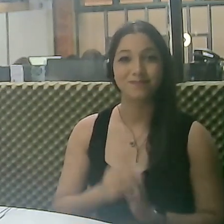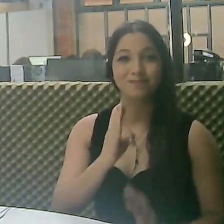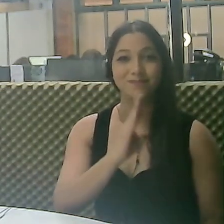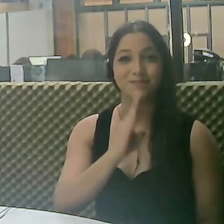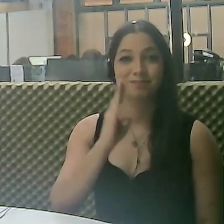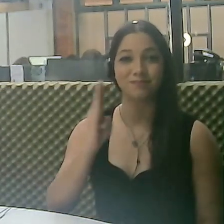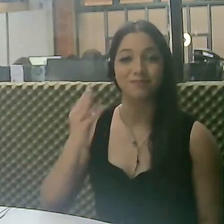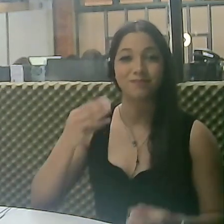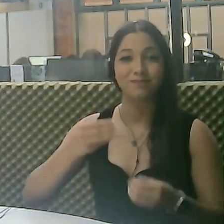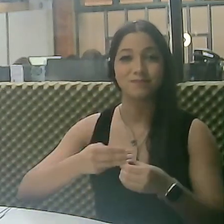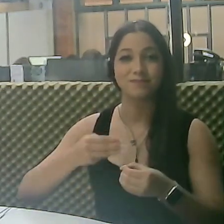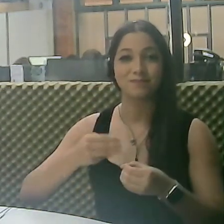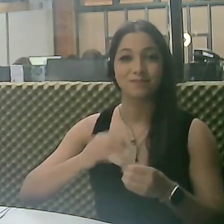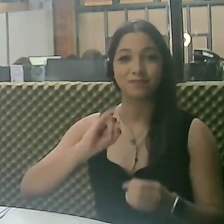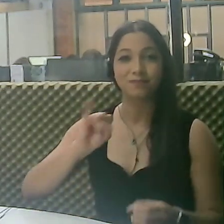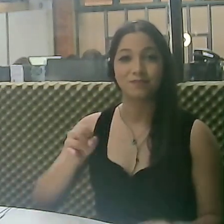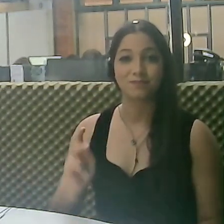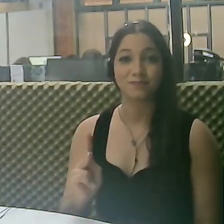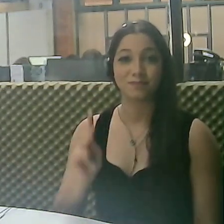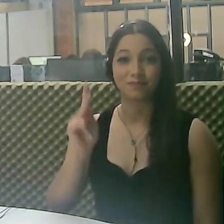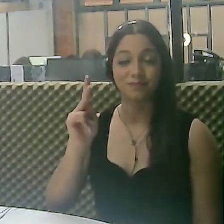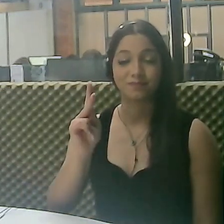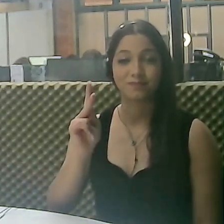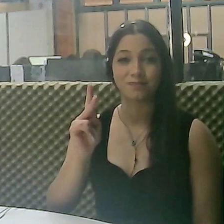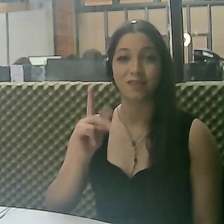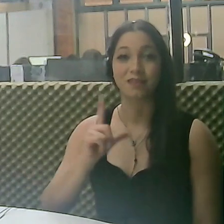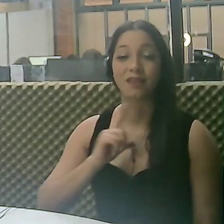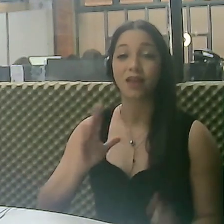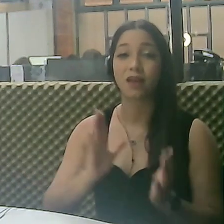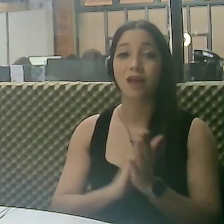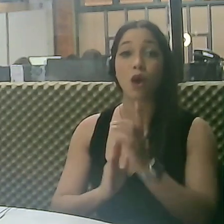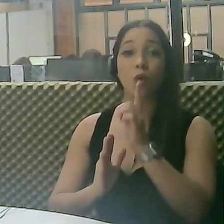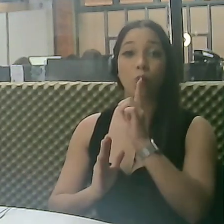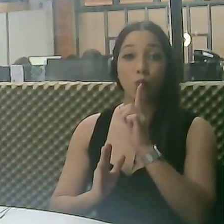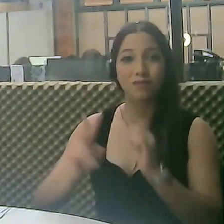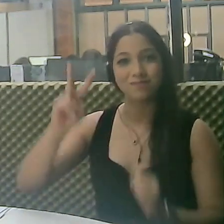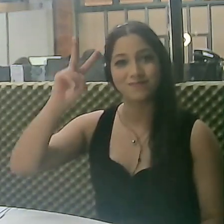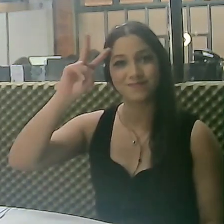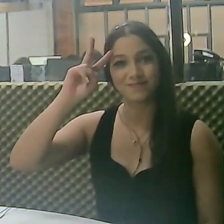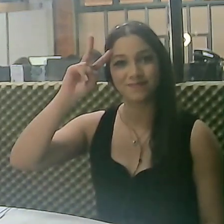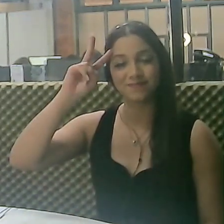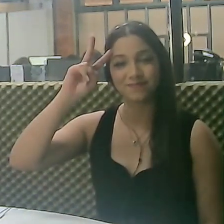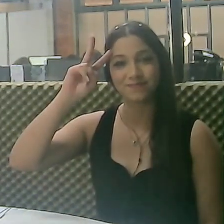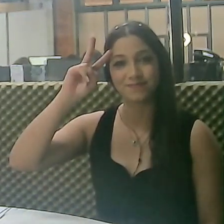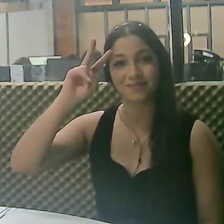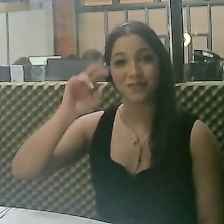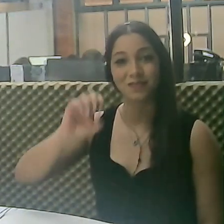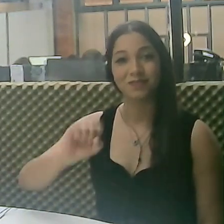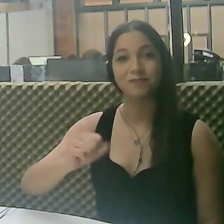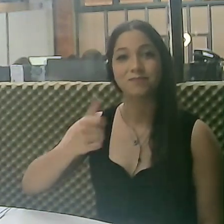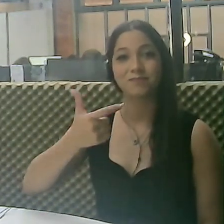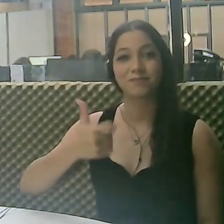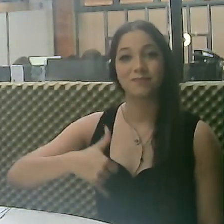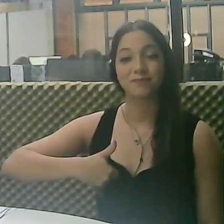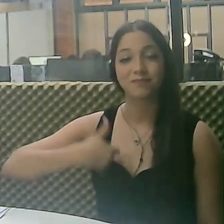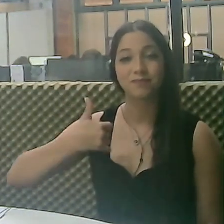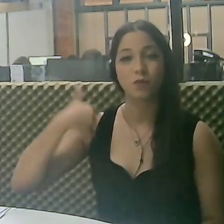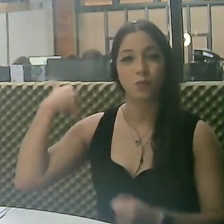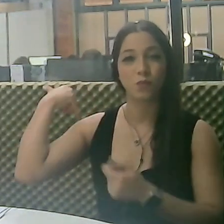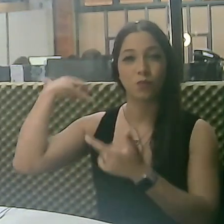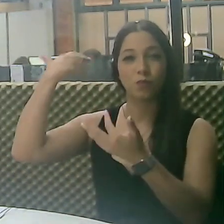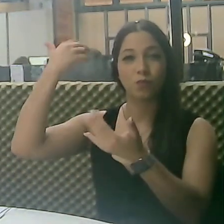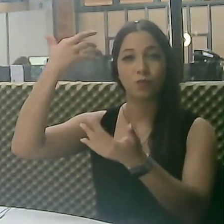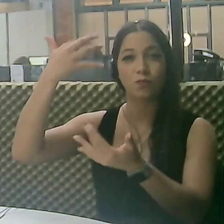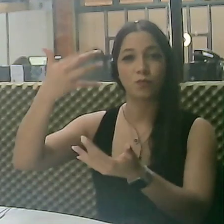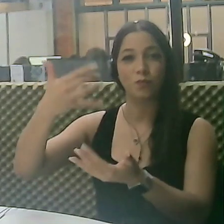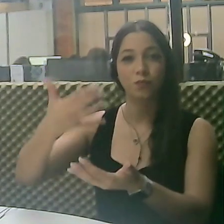Biblioteca Pública Municipal Juscelino Kubitschek de Oliveira faz aniversário nesta segunda-feira. São 82 anos de uma história que